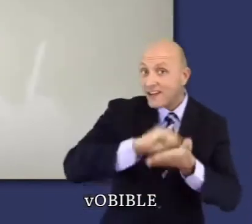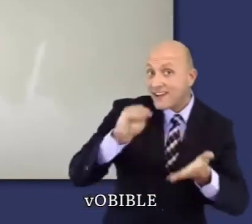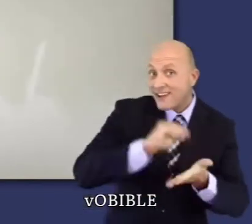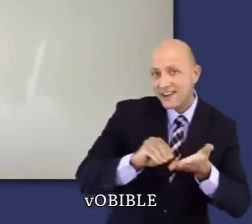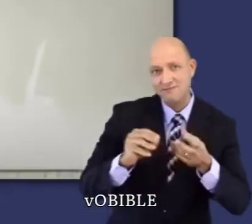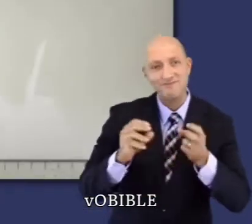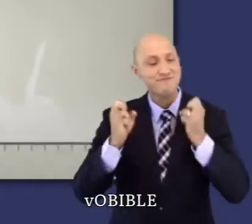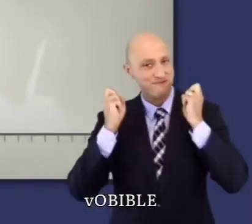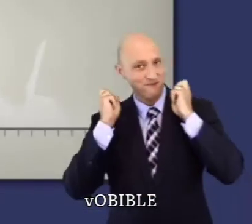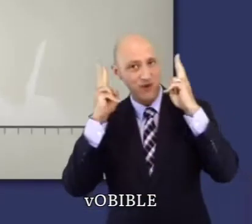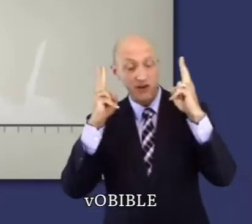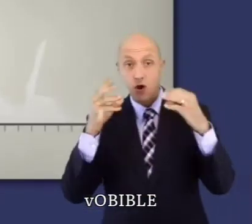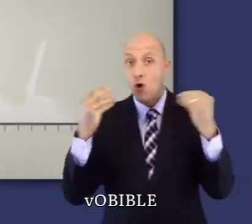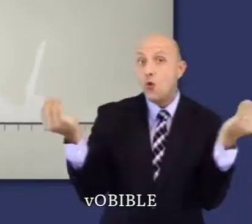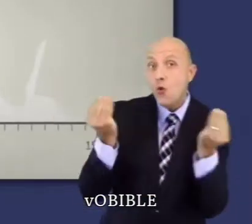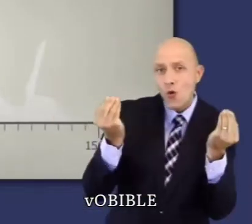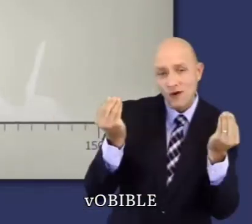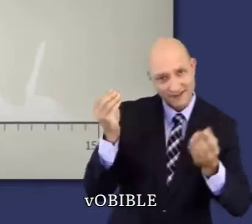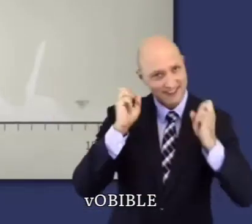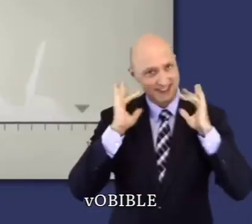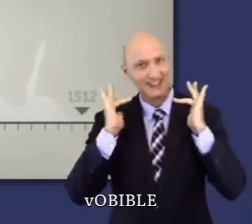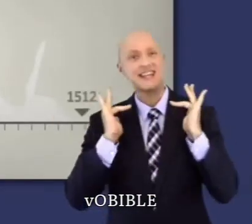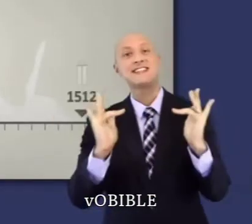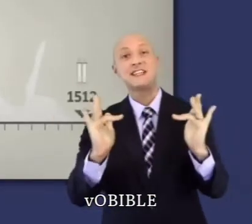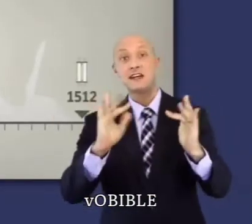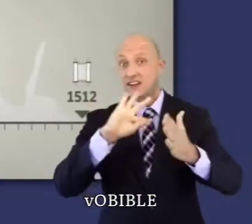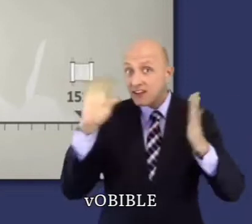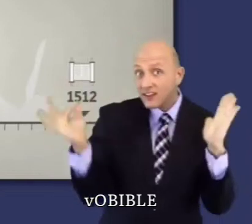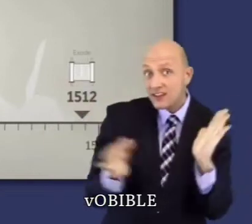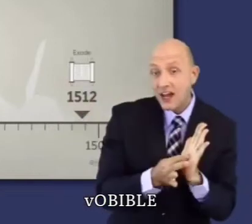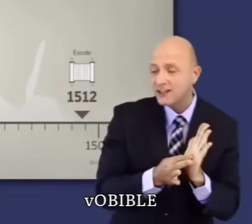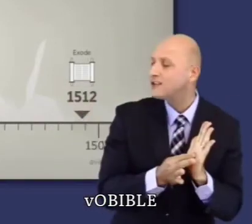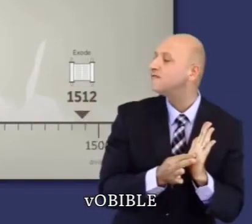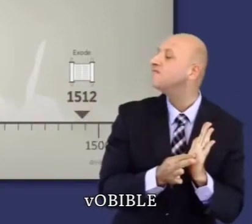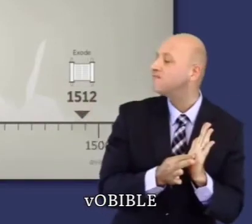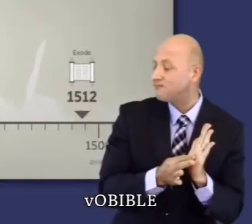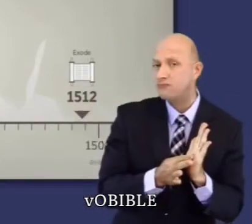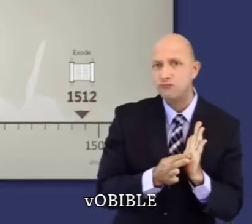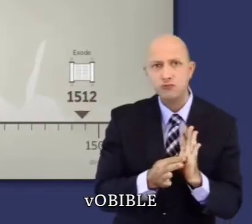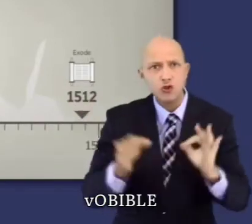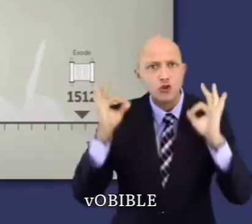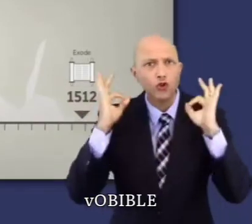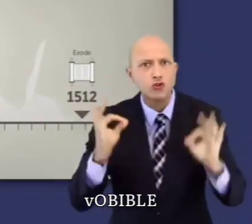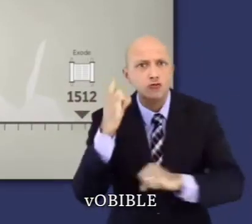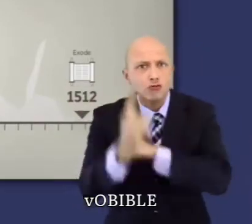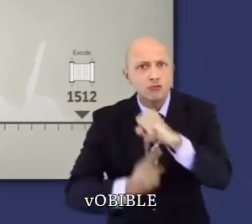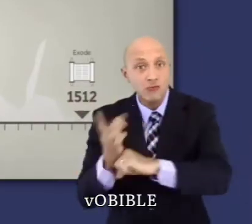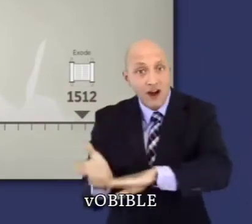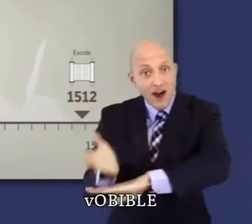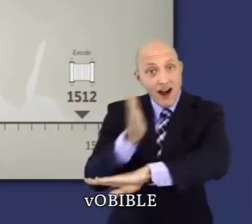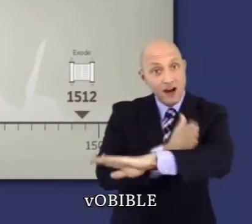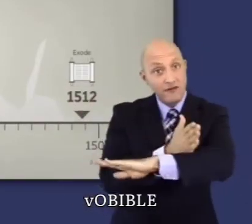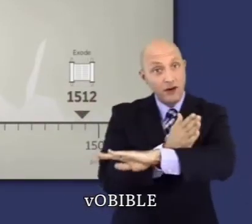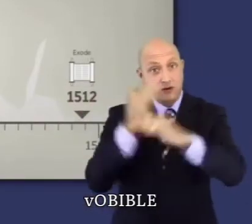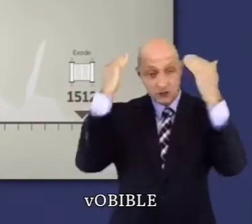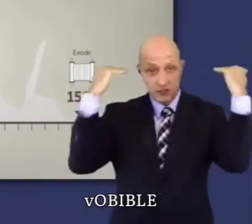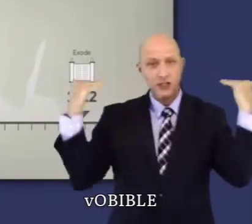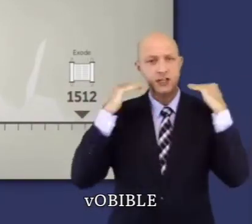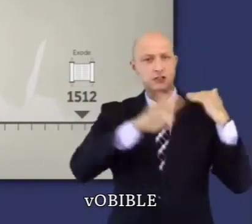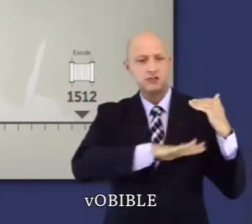Moïse a rédigé l'Exode dans le désert du Sinaï en 1512 avant notre ère, un an après que les Israélites ont quitté l'Égypte.